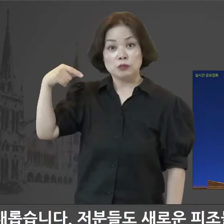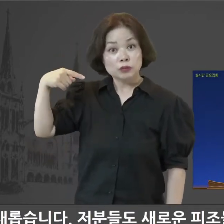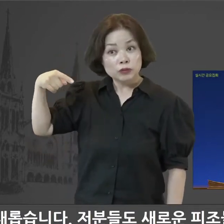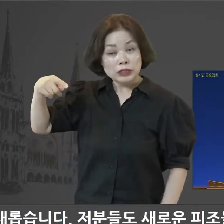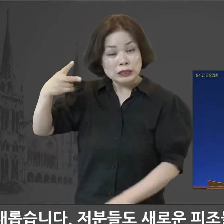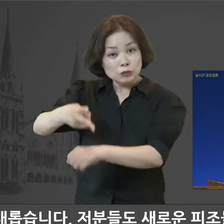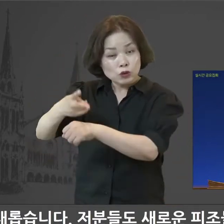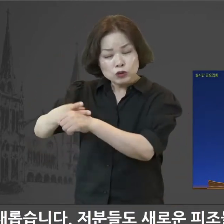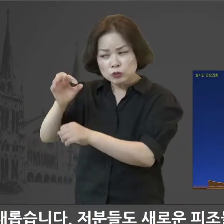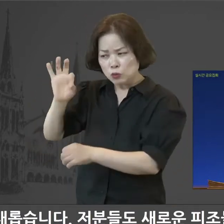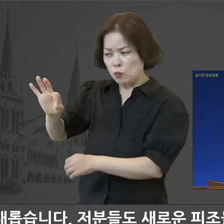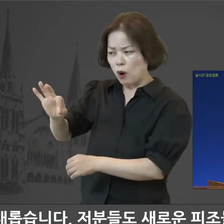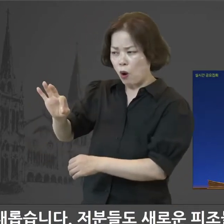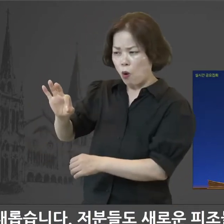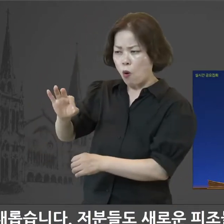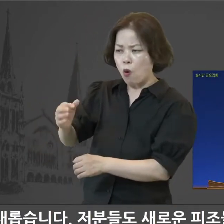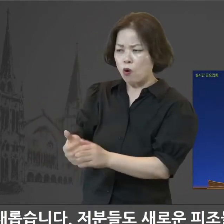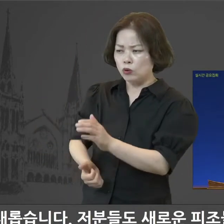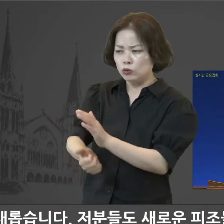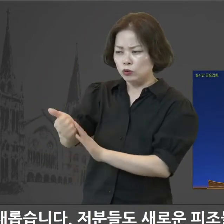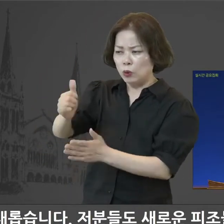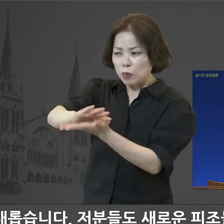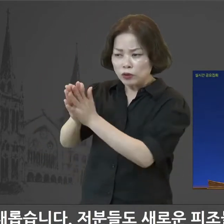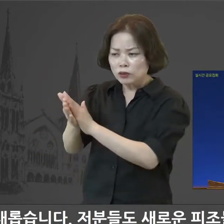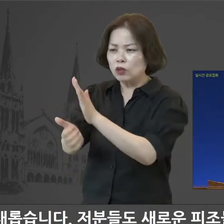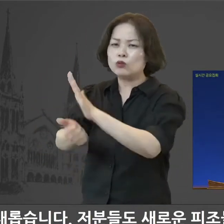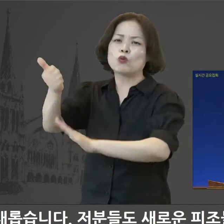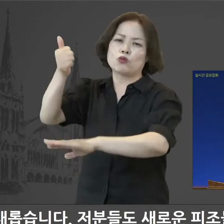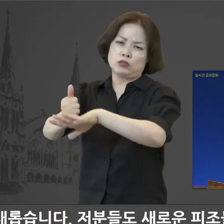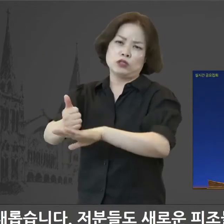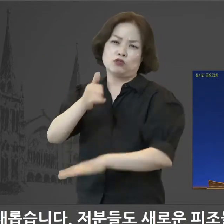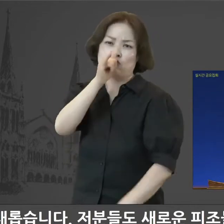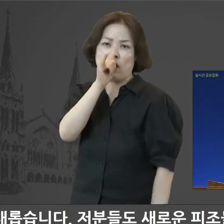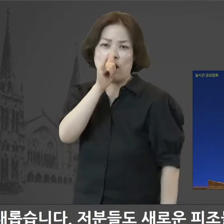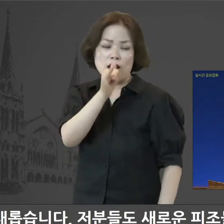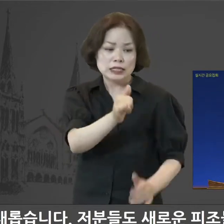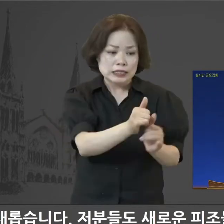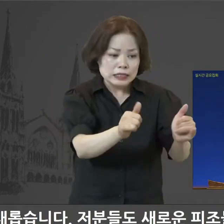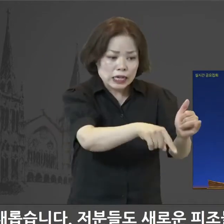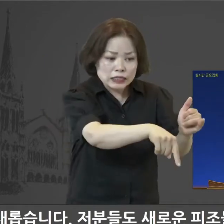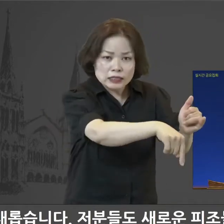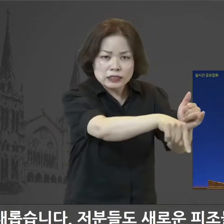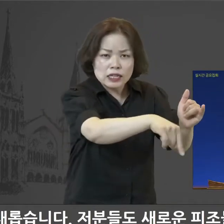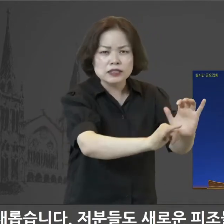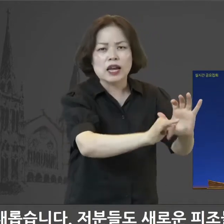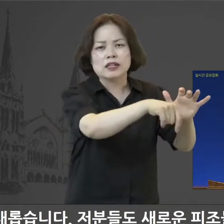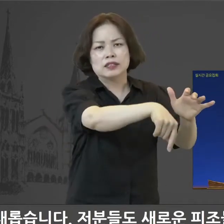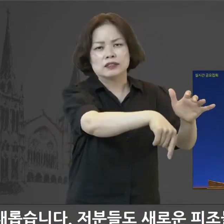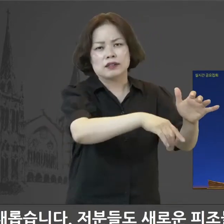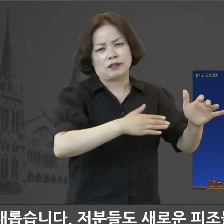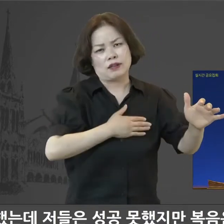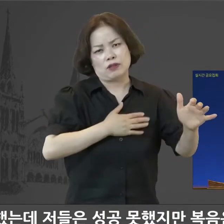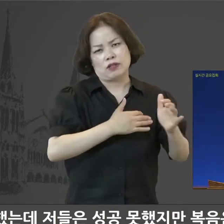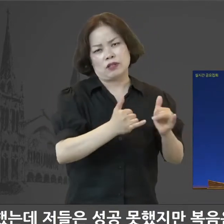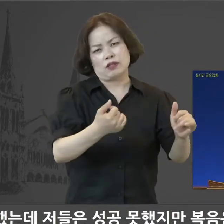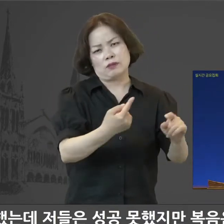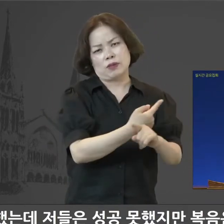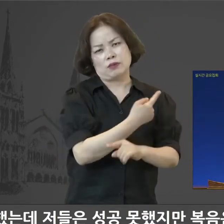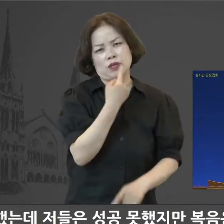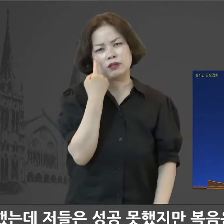성공적입니다. 그러니까 결국 인간들이 지상에서 나도 인간을